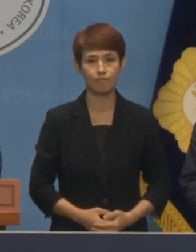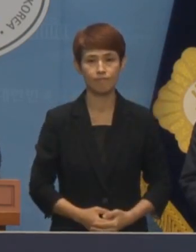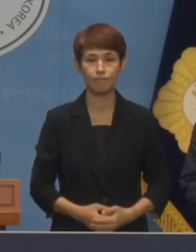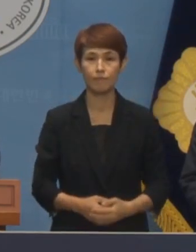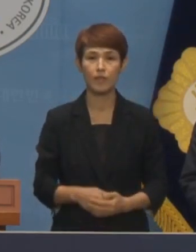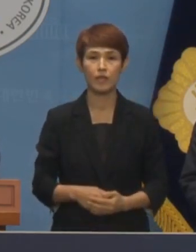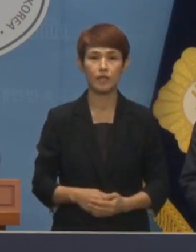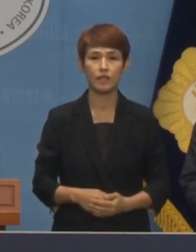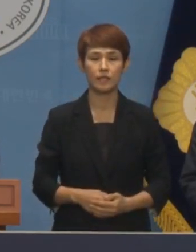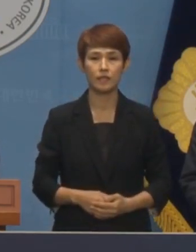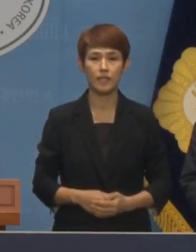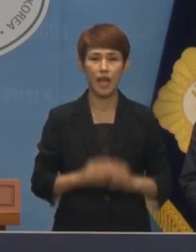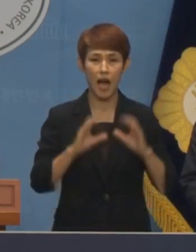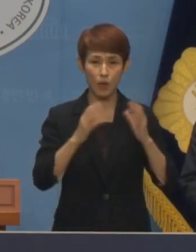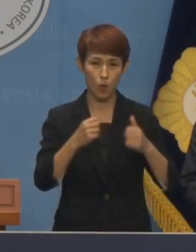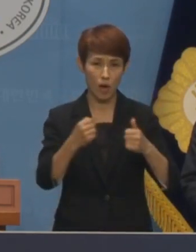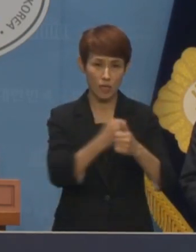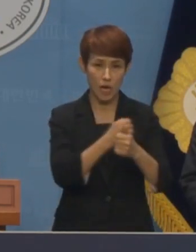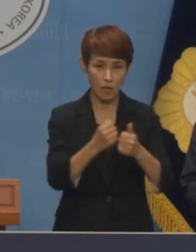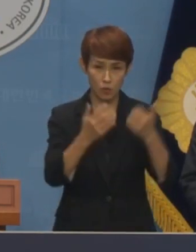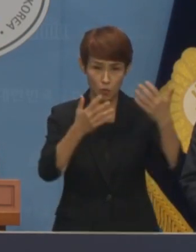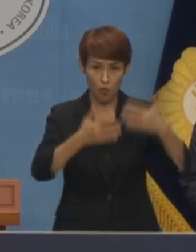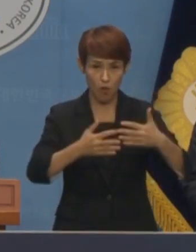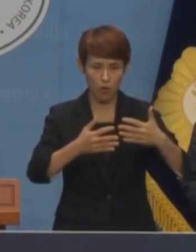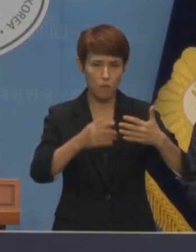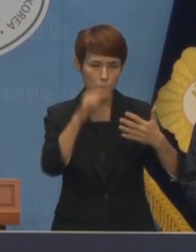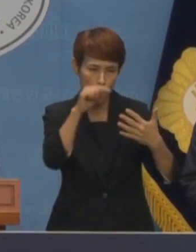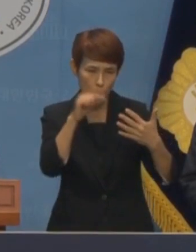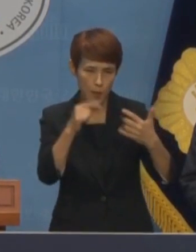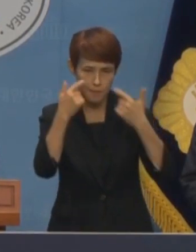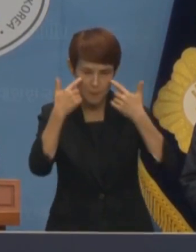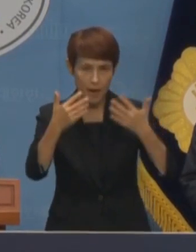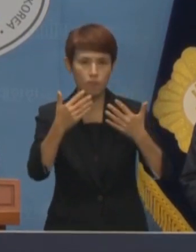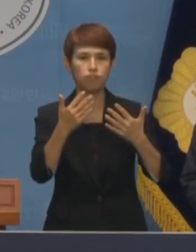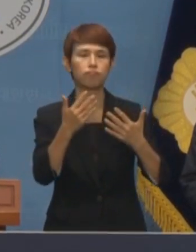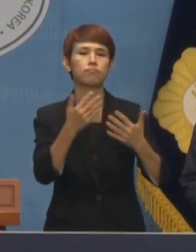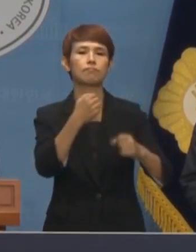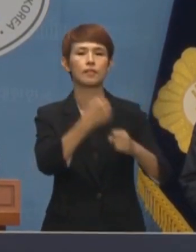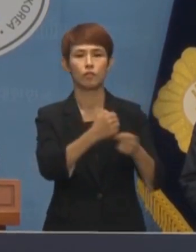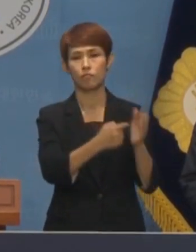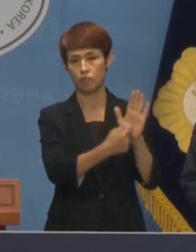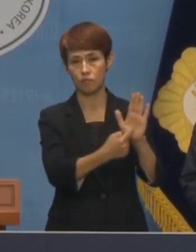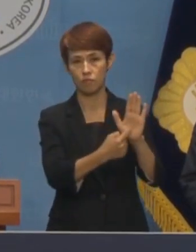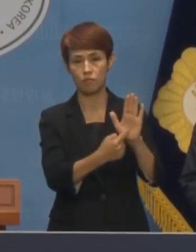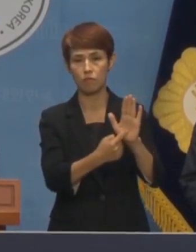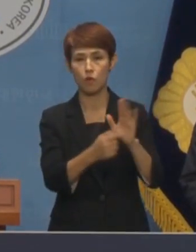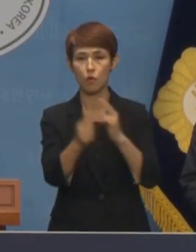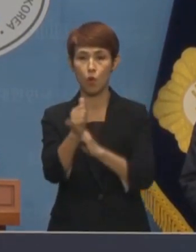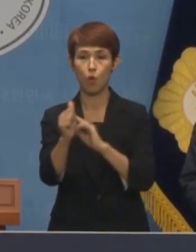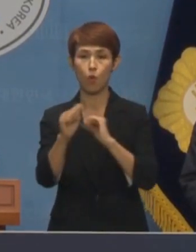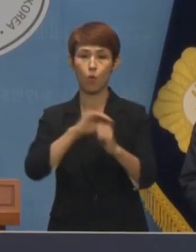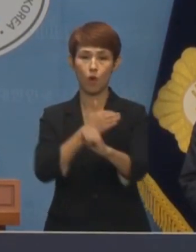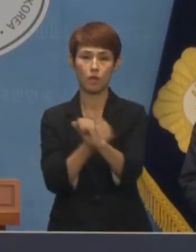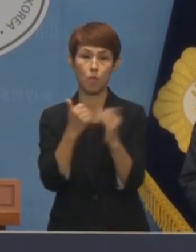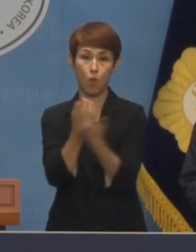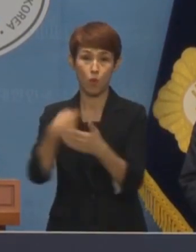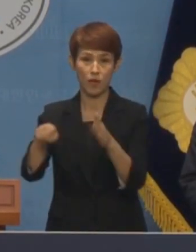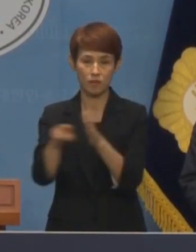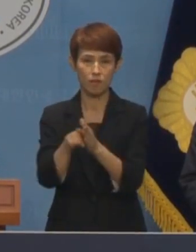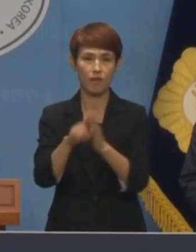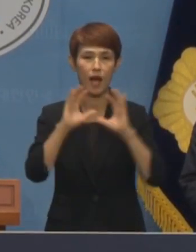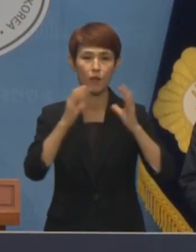첫째, 정서적 아동학대 요건을 명확화하고 교원을 보호하고 지원하기 위한 아동복지법 일부 개정